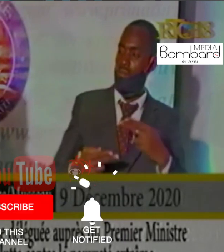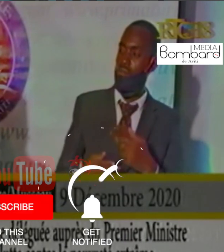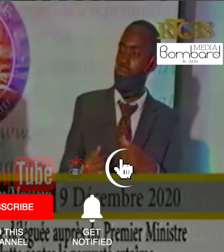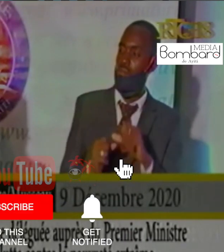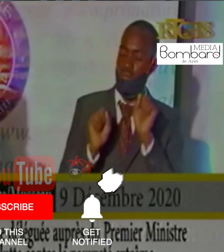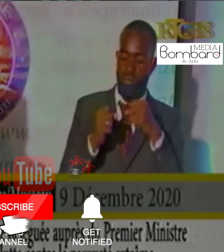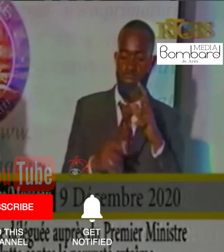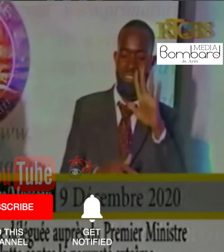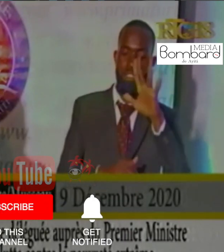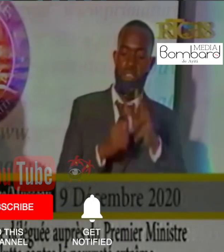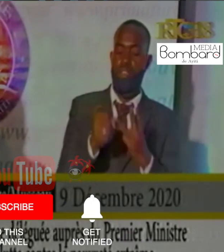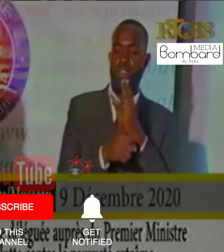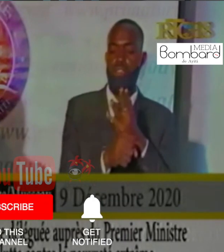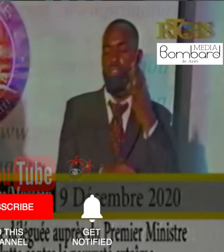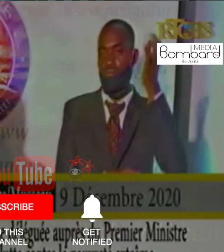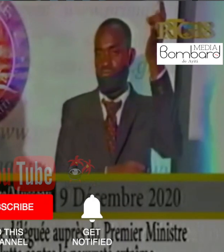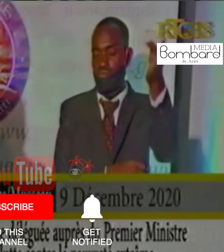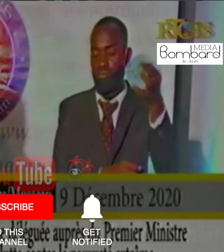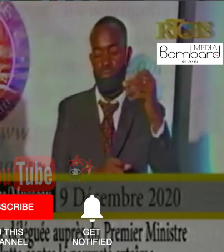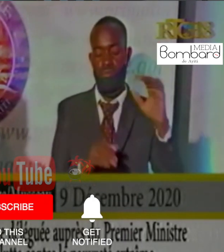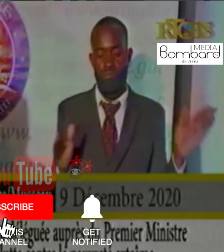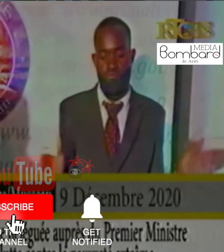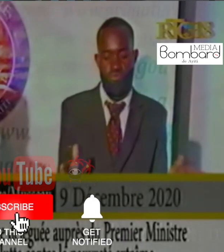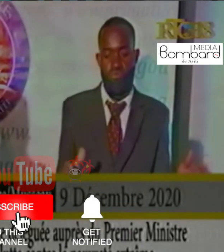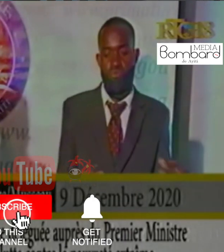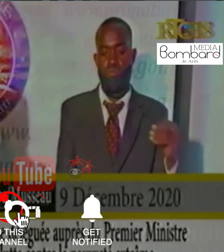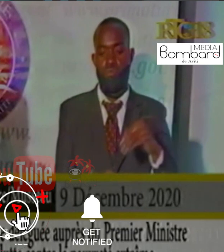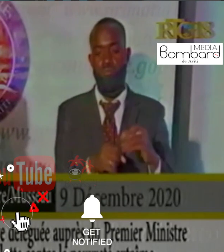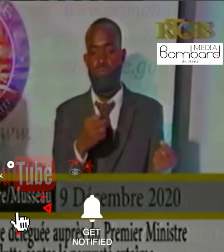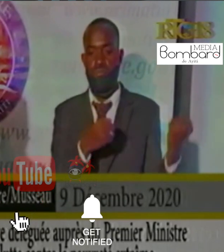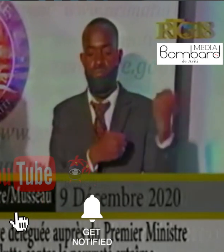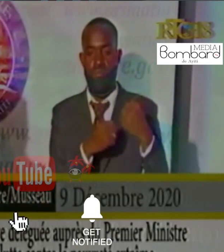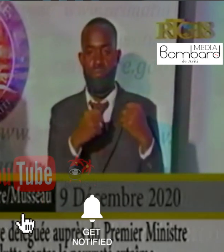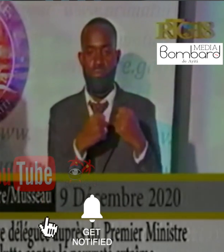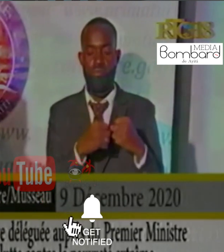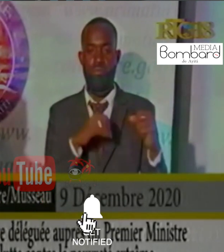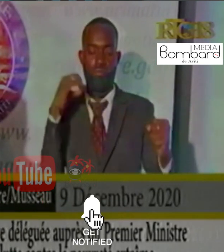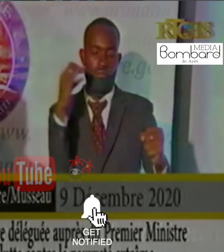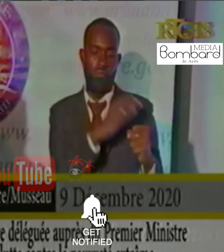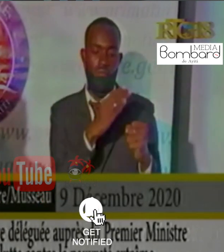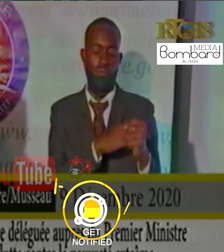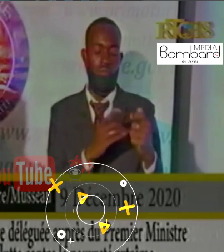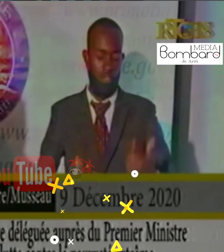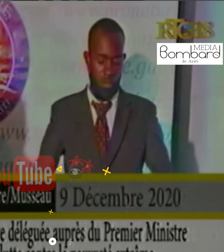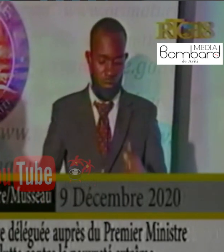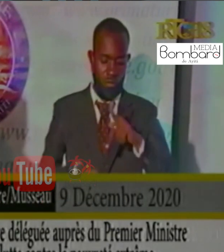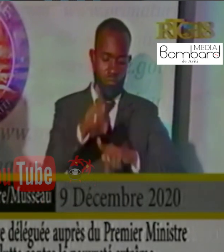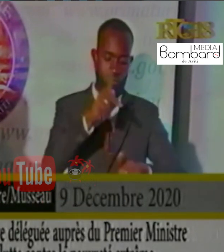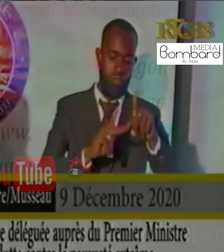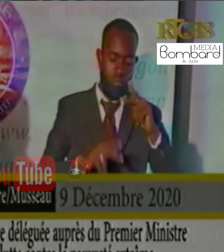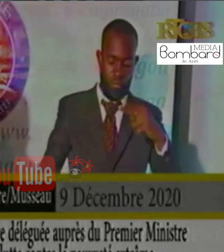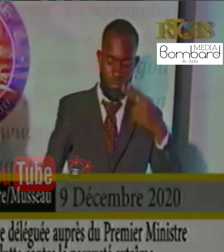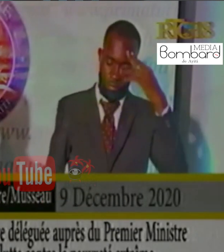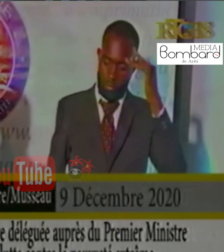les 5 prochaines années. Renforcer nos capacités dans le sens de l'amélioration des cadres et des conditions de vie de la population haïtienne. Et